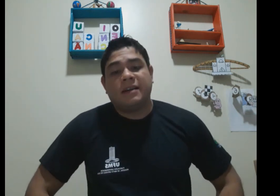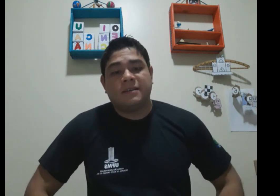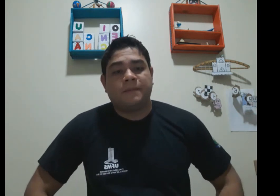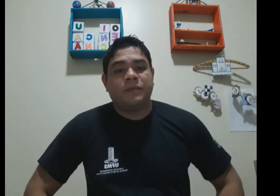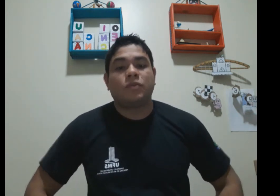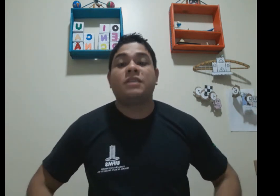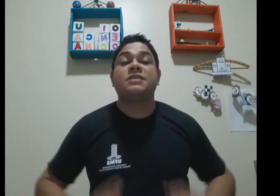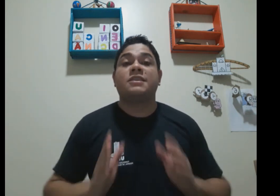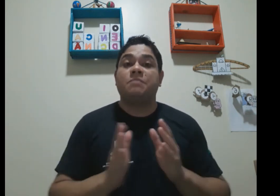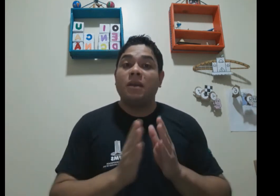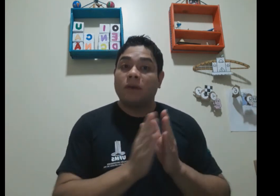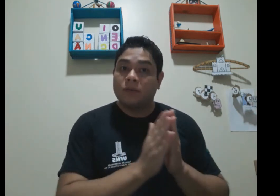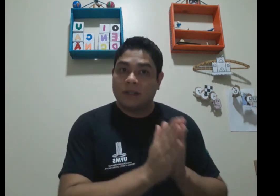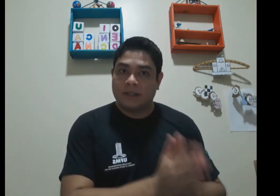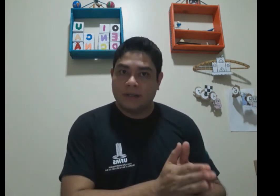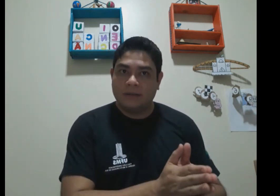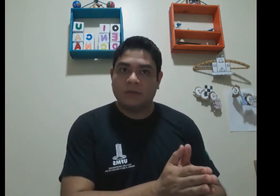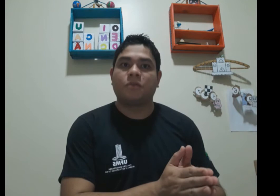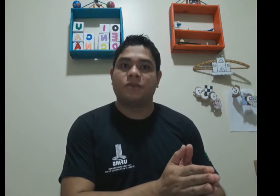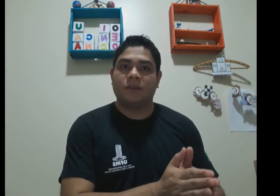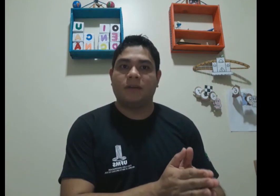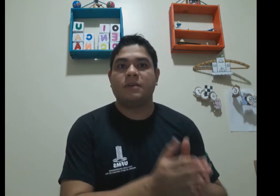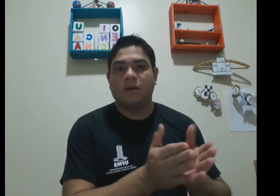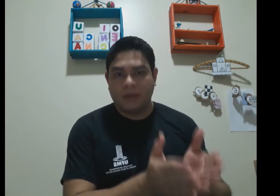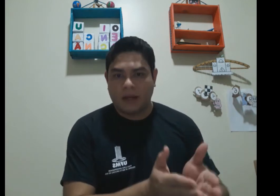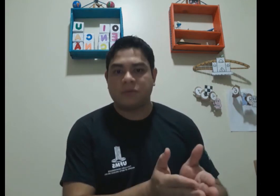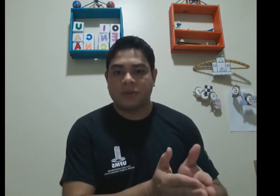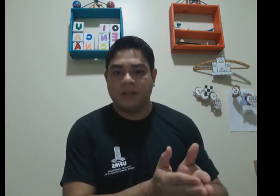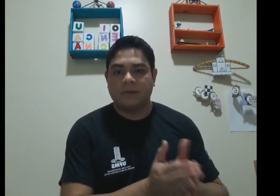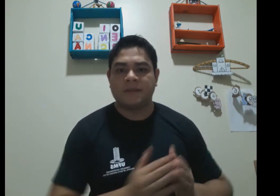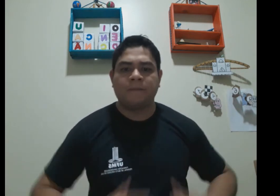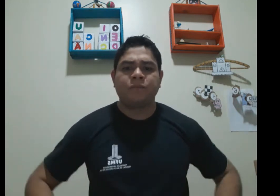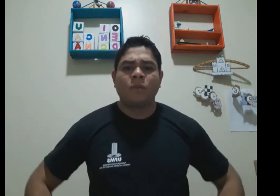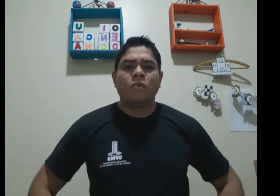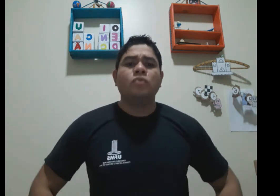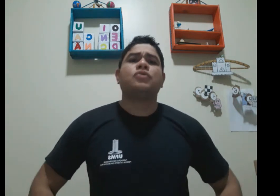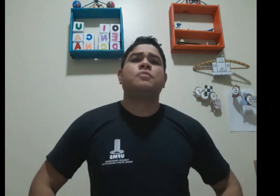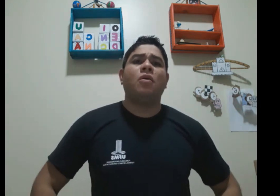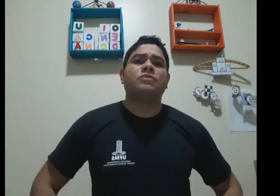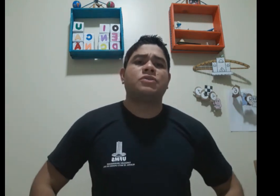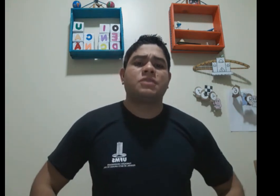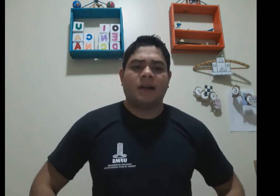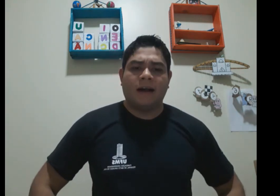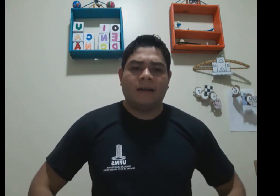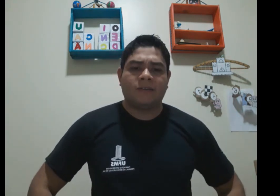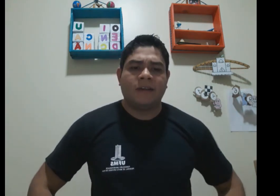análise, no que diz respeito à atuação do profissional, que é o intérprete de Libras. Um dos pontos destacados é